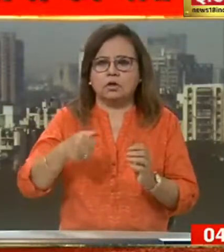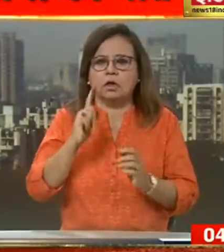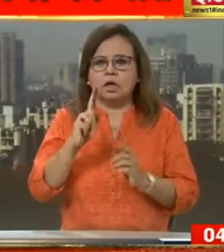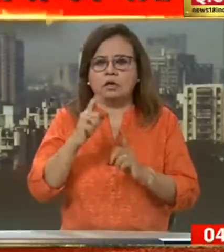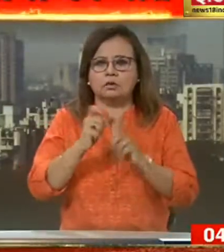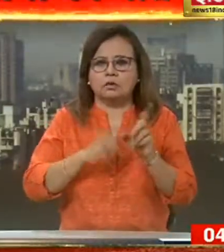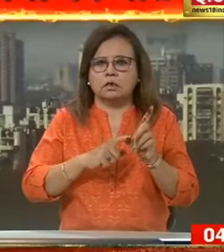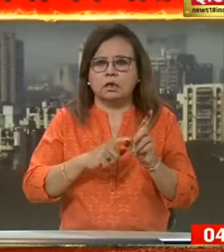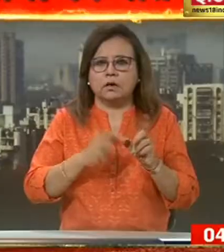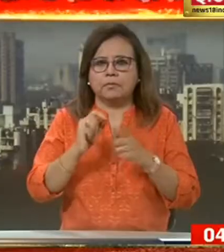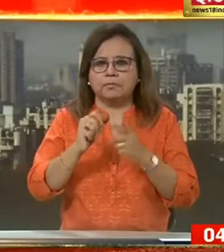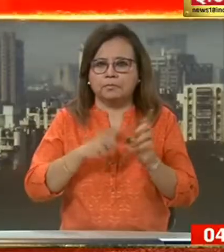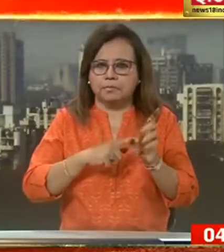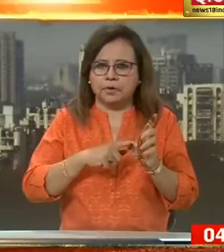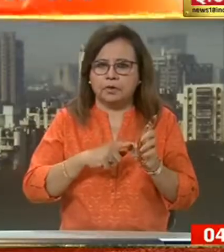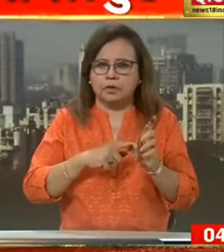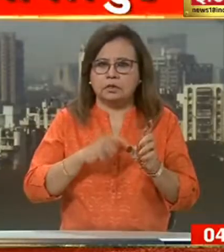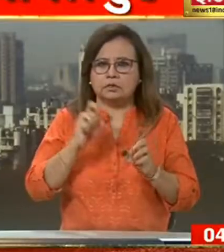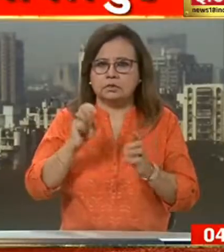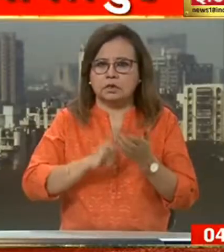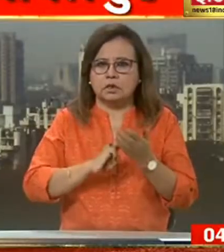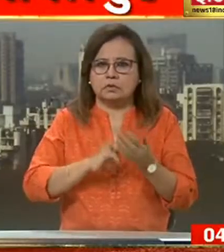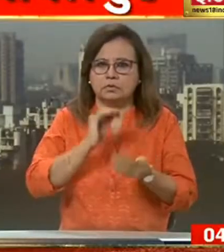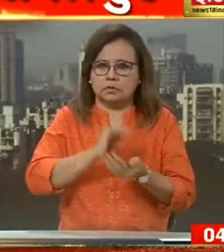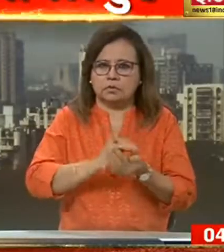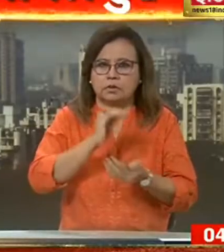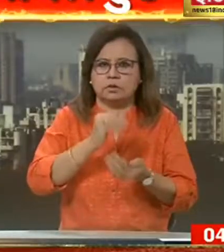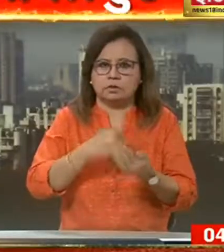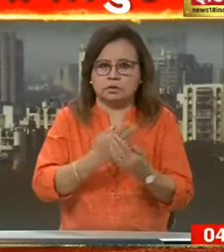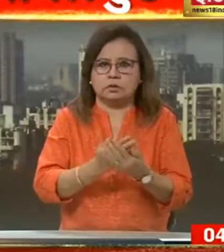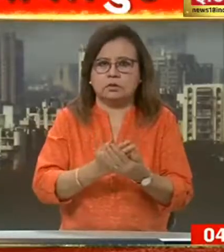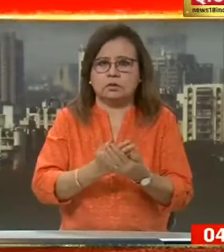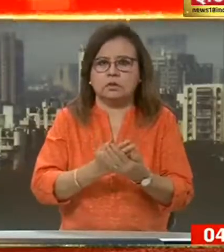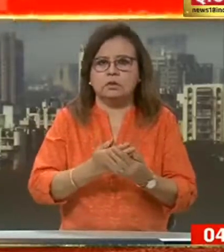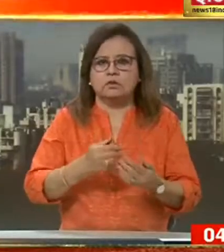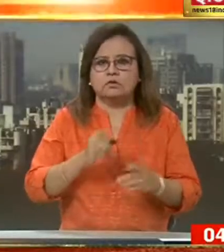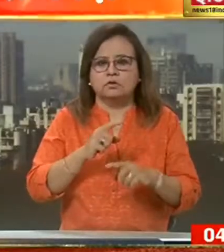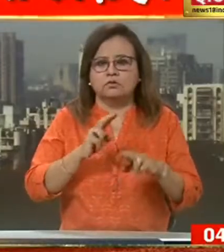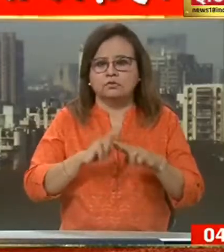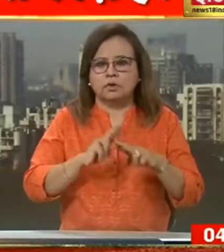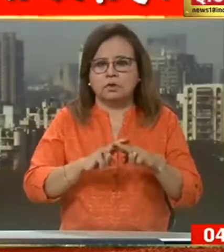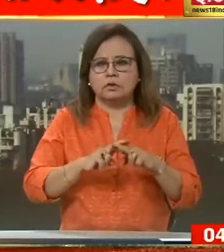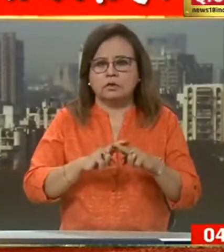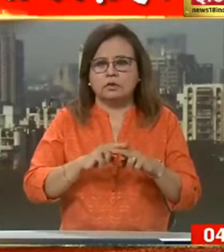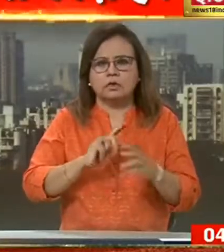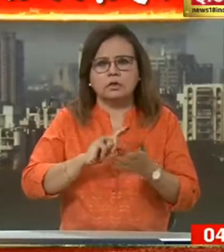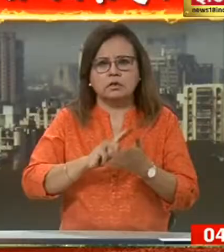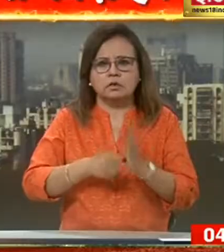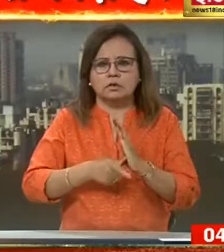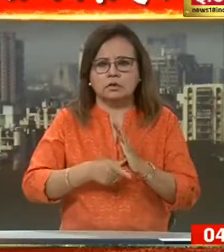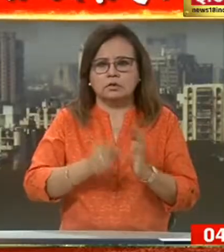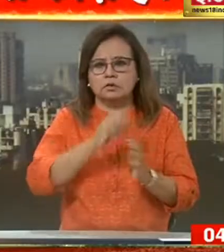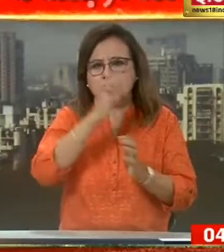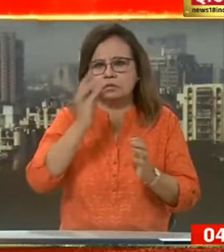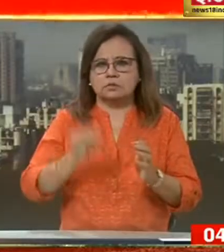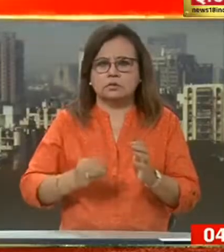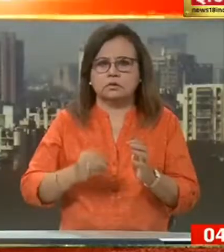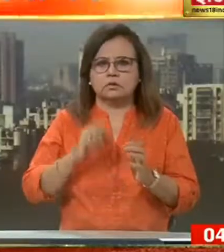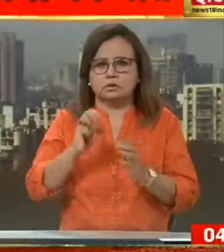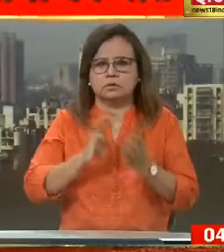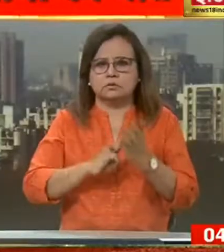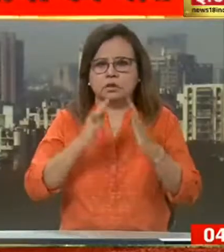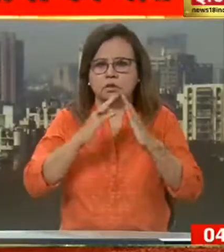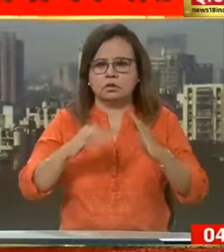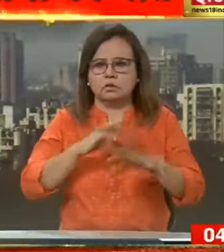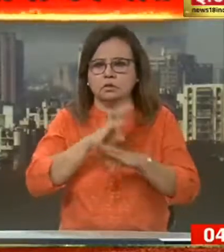अपने एक दिन का वेतन मुख्यमंत्री राहत कोष में मुख्यमंत्री पुष्कर सिंह धामी ने शुक्रवार देर शाम तक मुख्यमंत्री